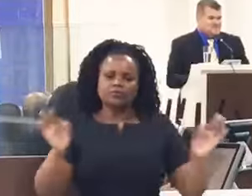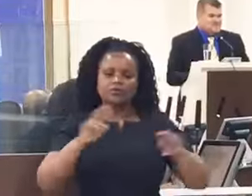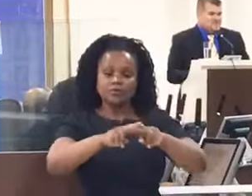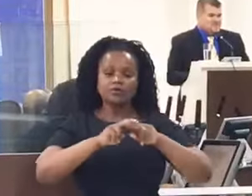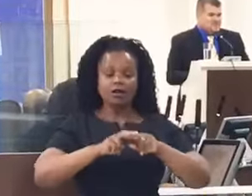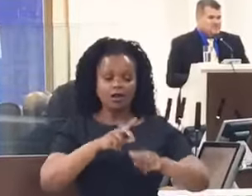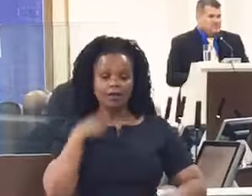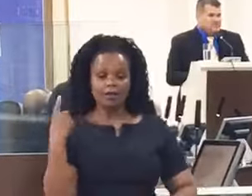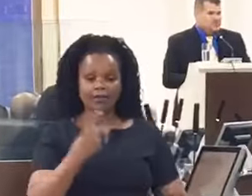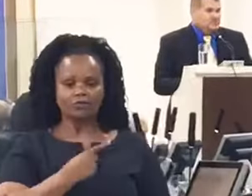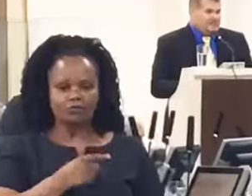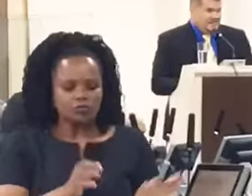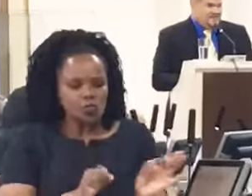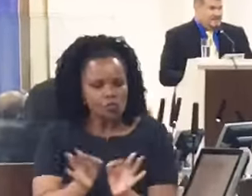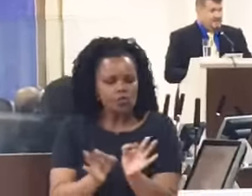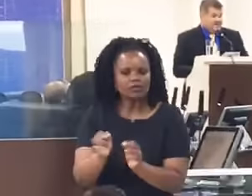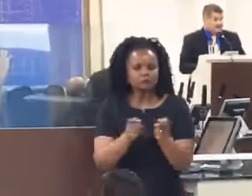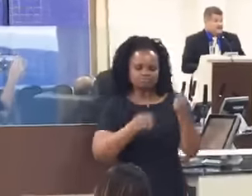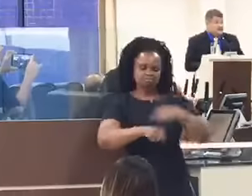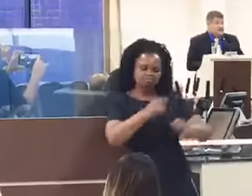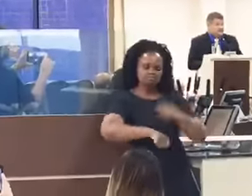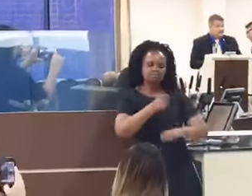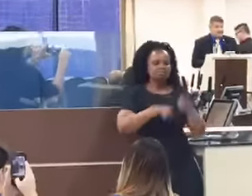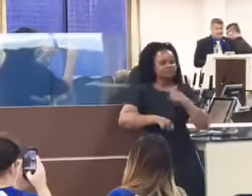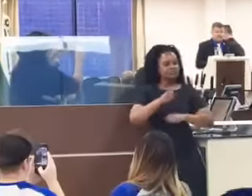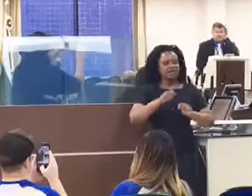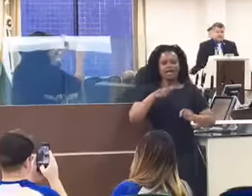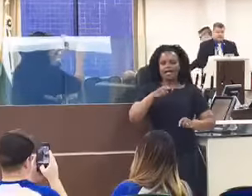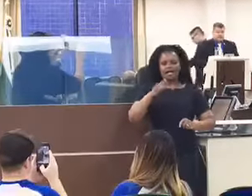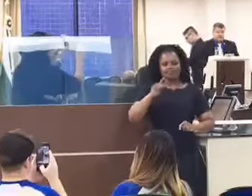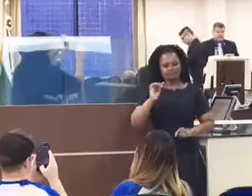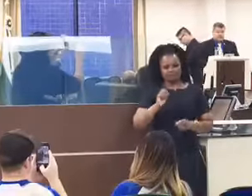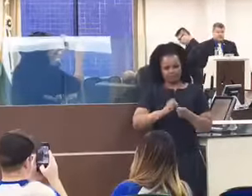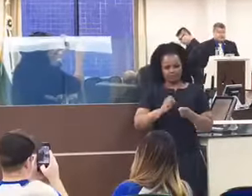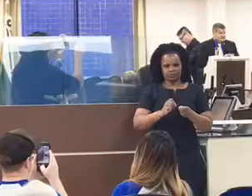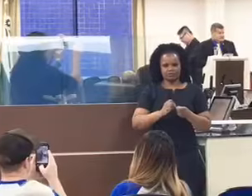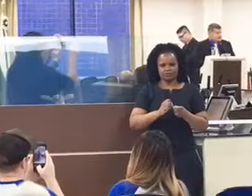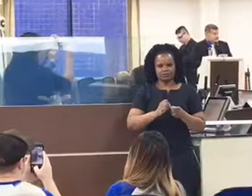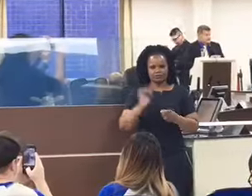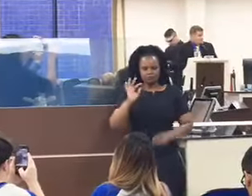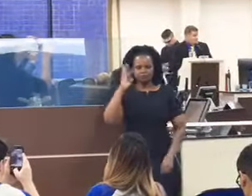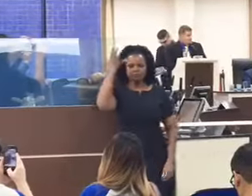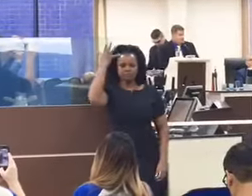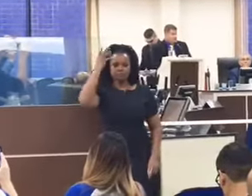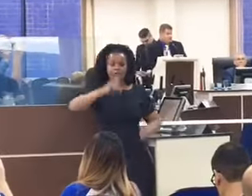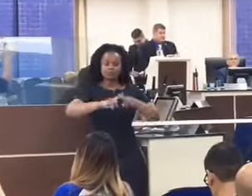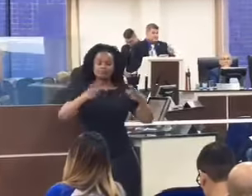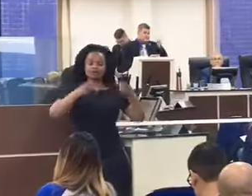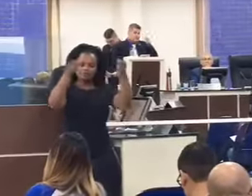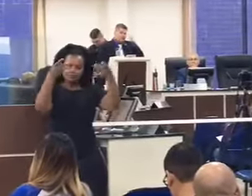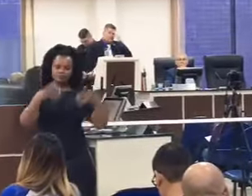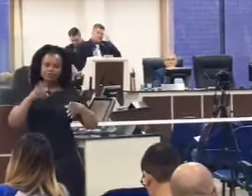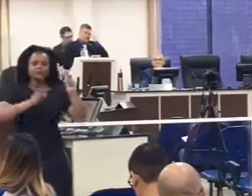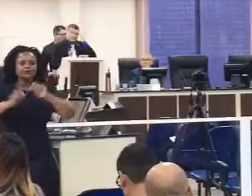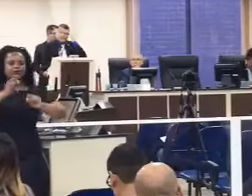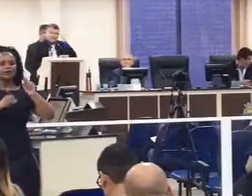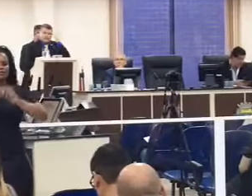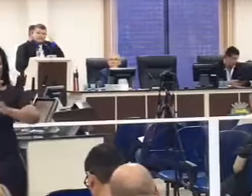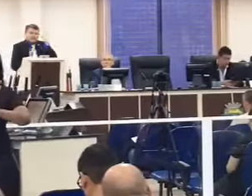administração não é muito de discurso, é de fazer, de realizar. Mas dizer que no ano de